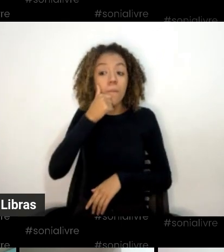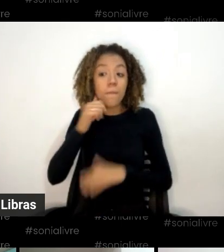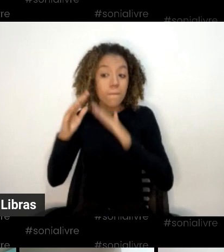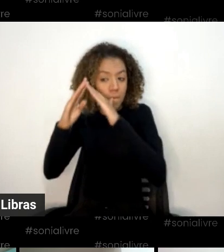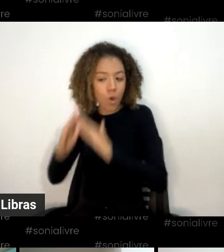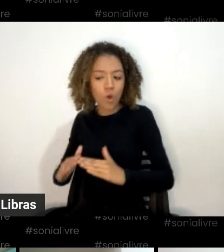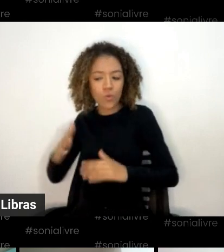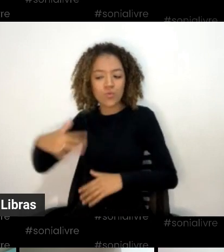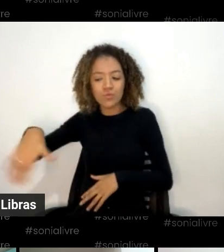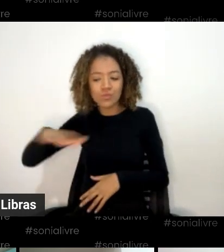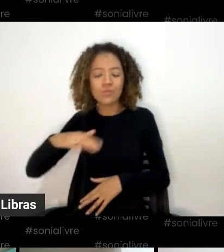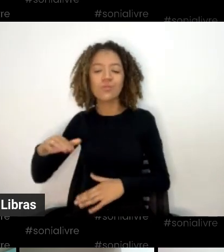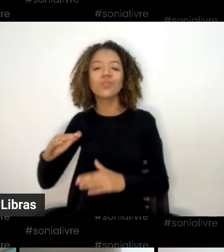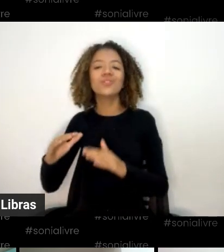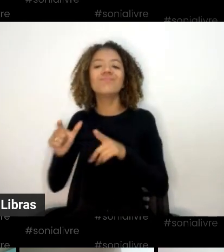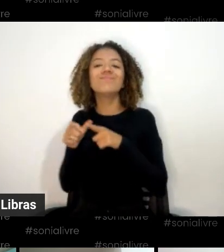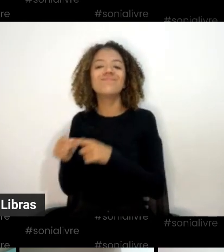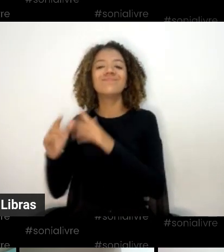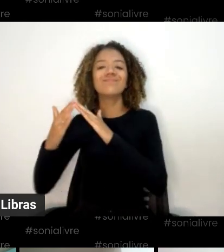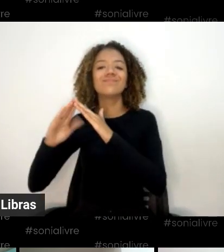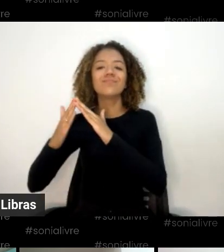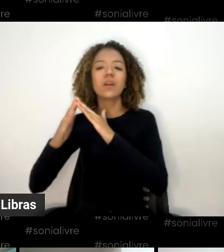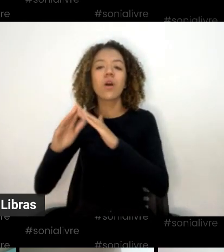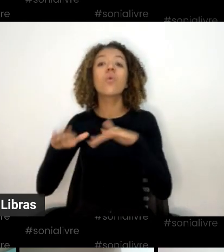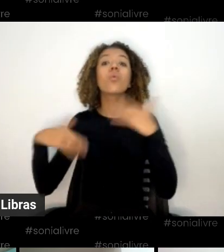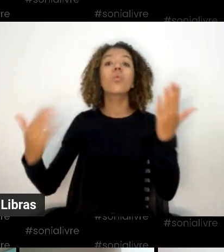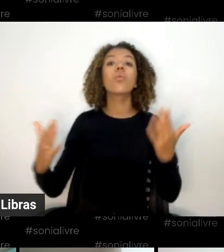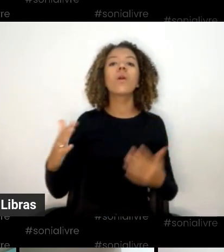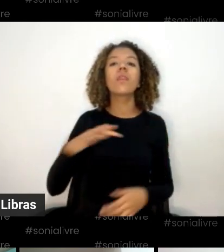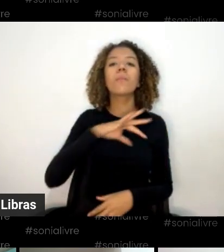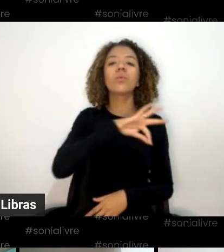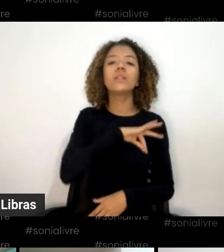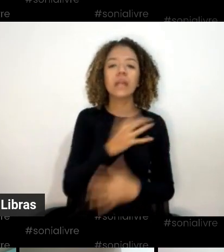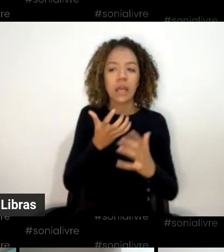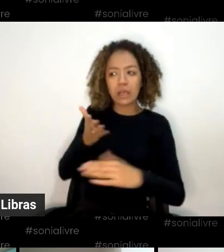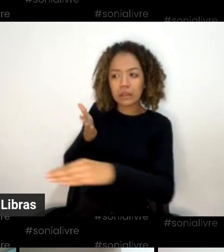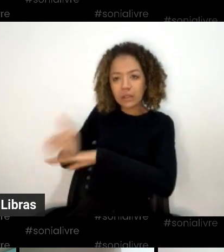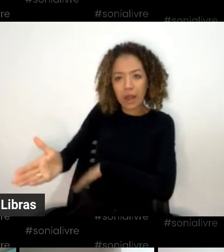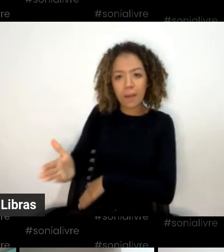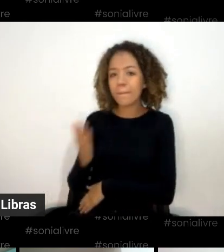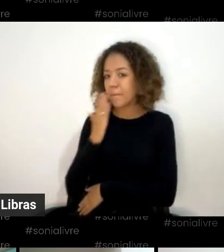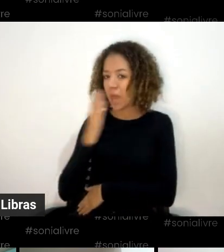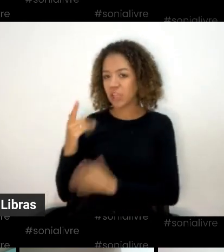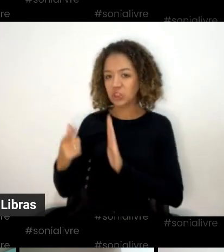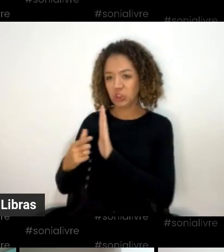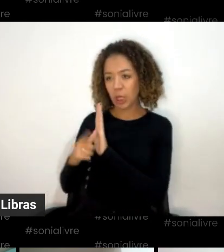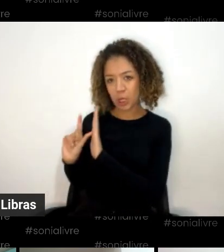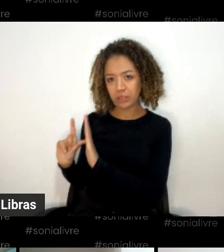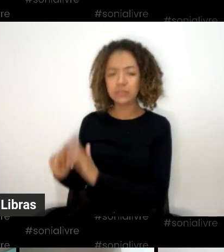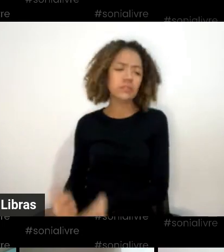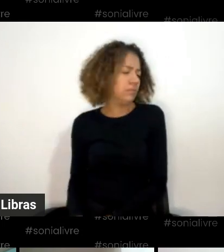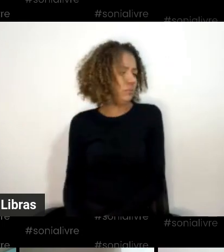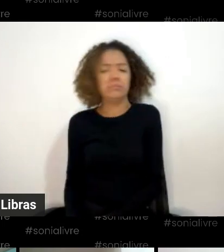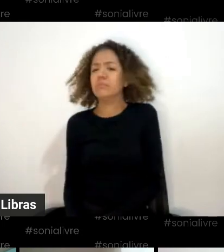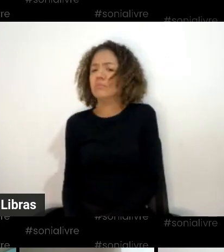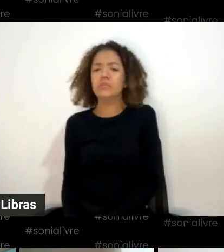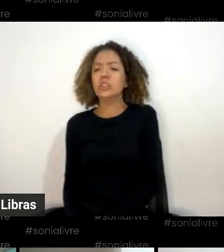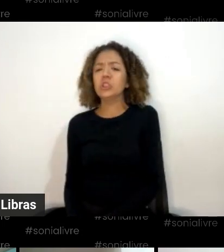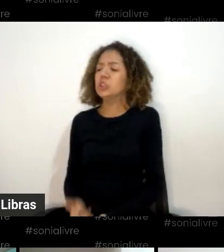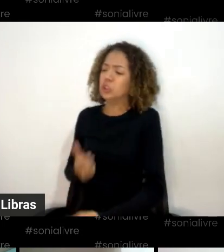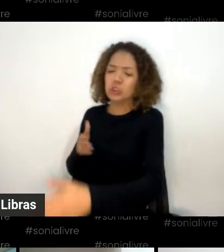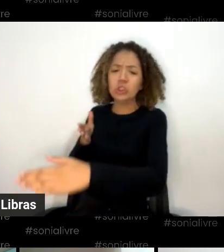eu não vejo nenhuma permissão quando a polícia quer entrar na casa das pessoas, mas enfim, e a gente sempre denunciou